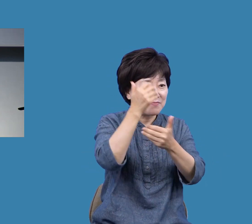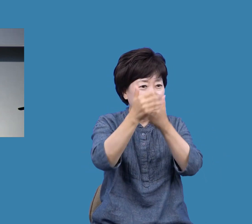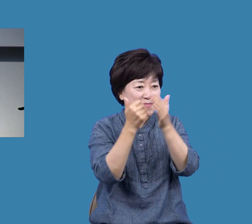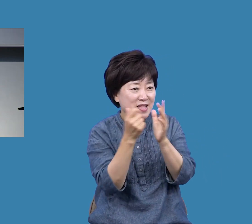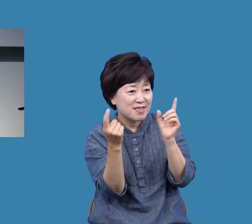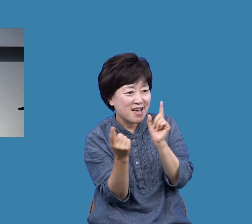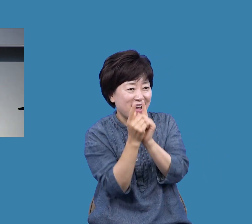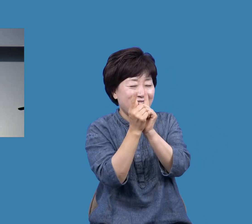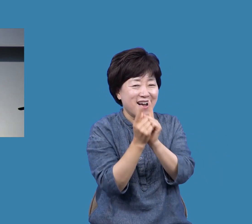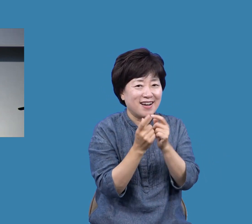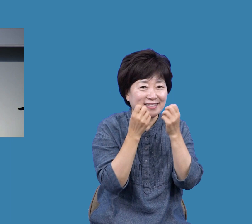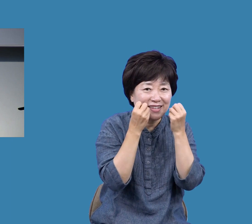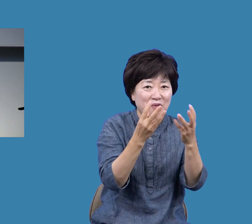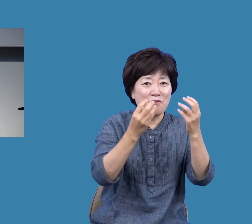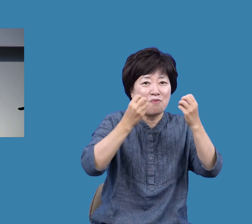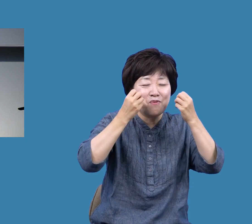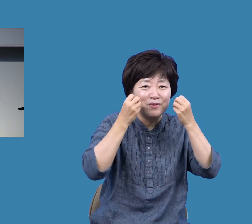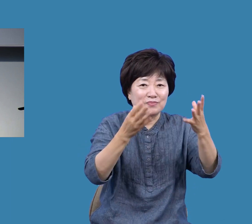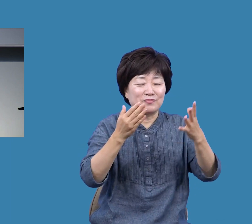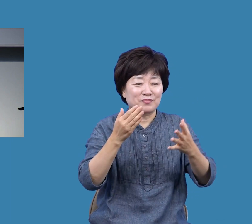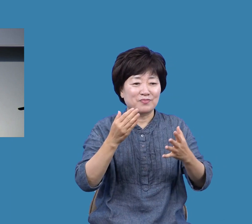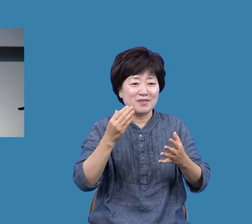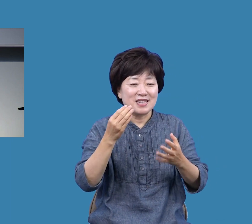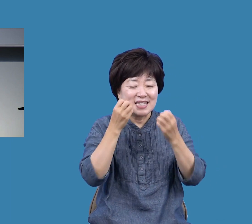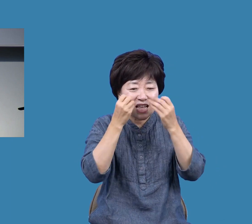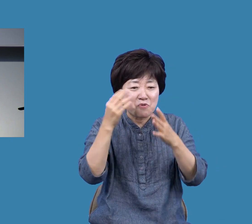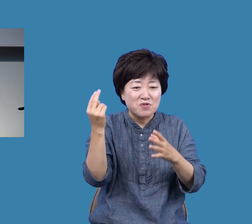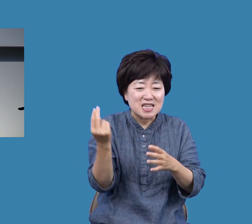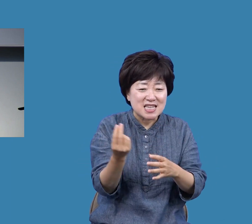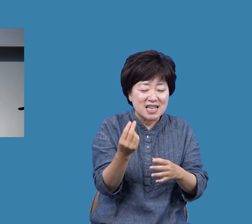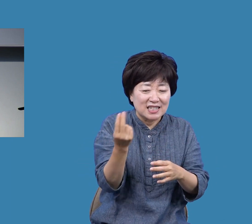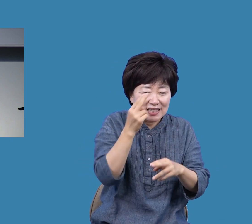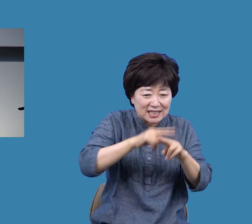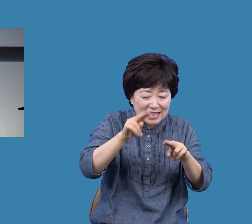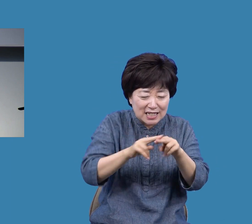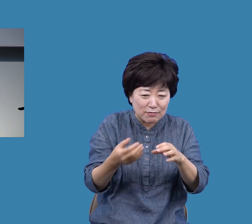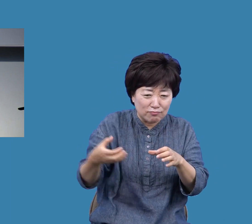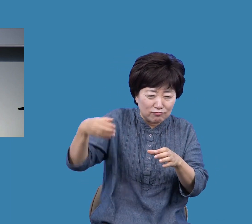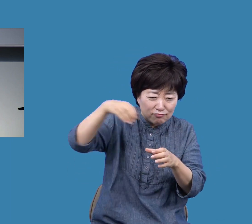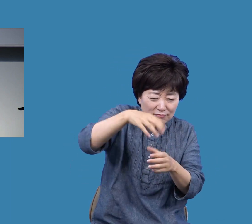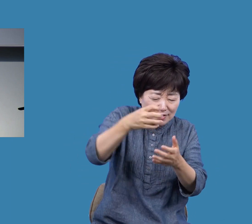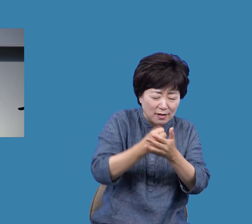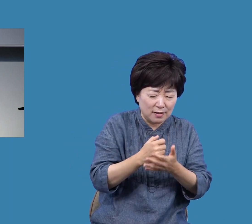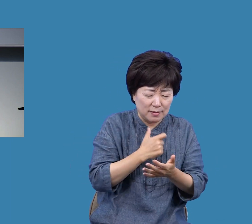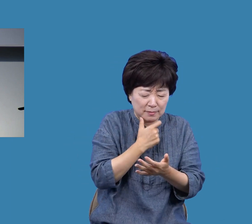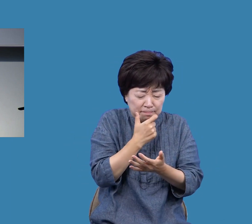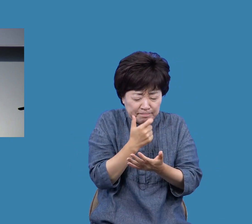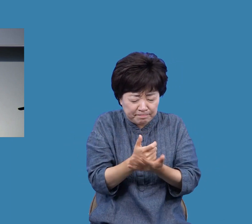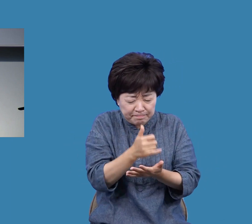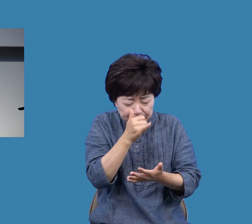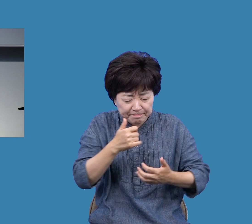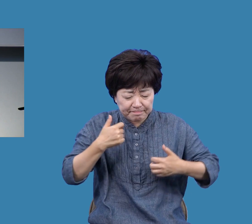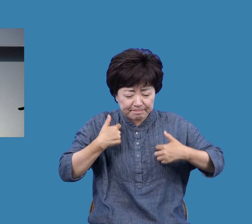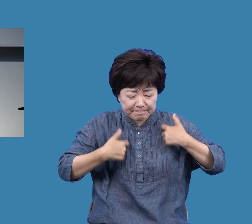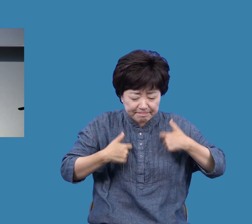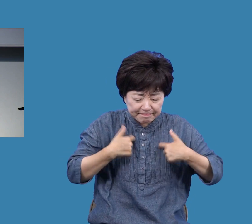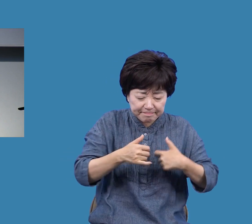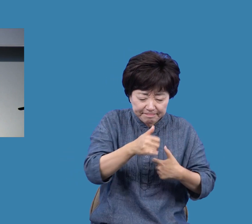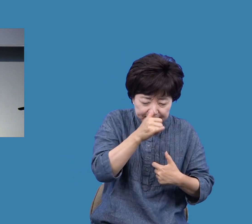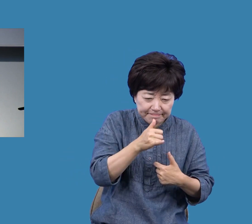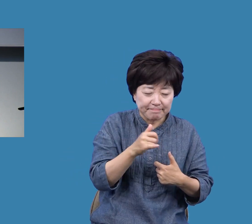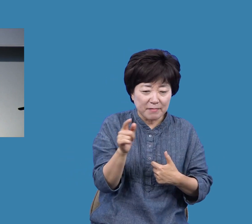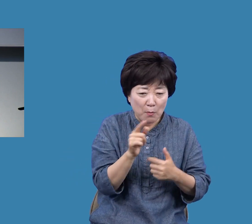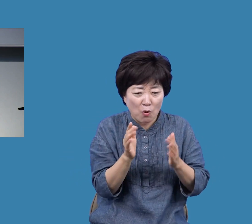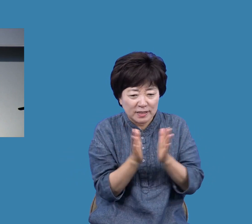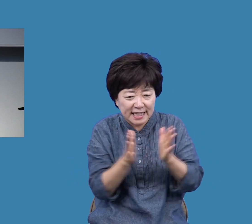됩니다. 굉장히 신선한 기름 부으심과 신선한 하나님과의 만남 가운데 감격이 있고 기쁨이 있고 막 그래서 뭔가